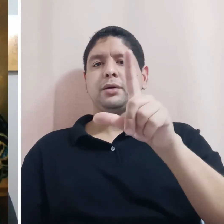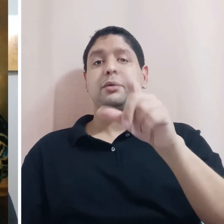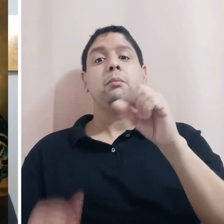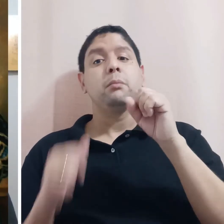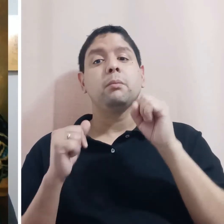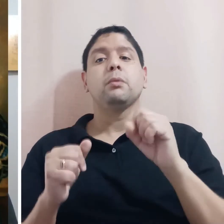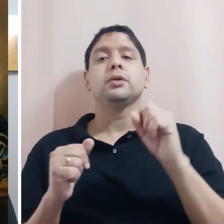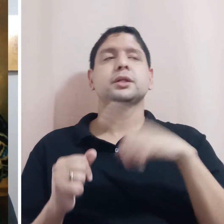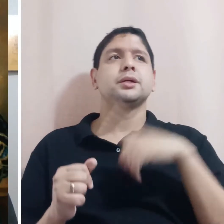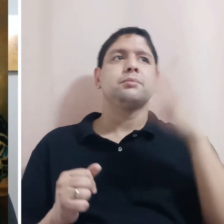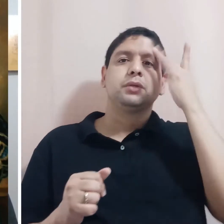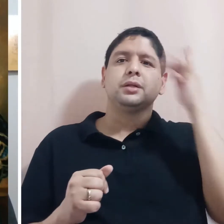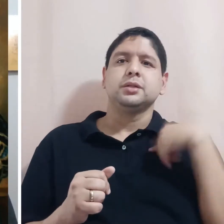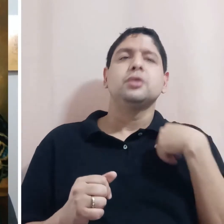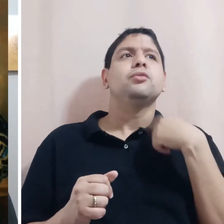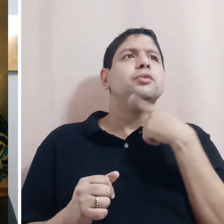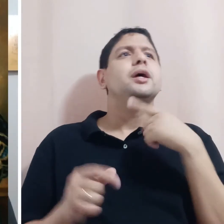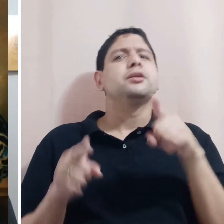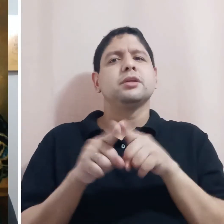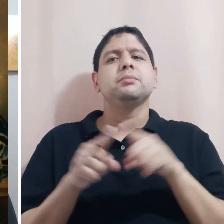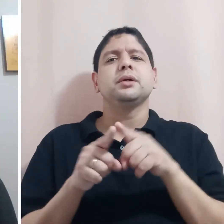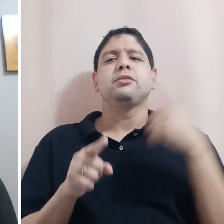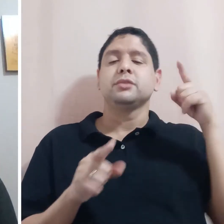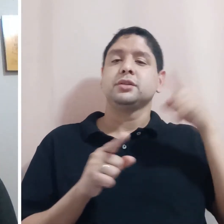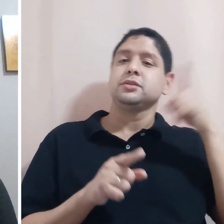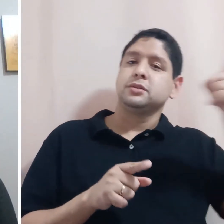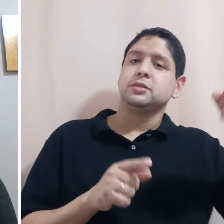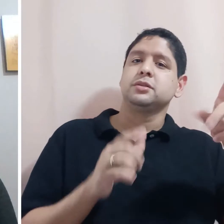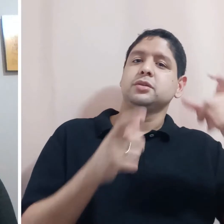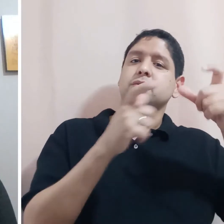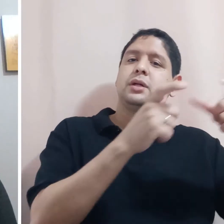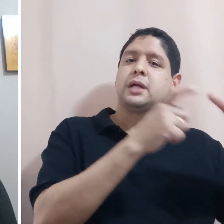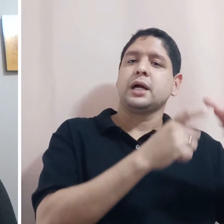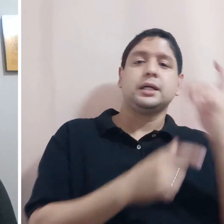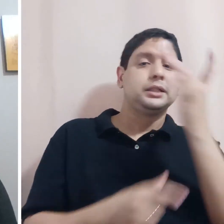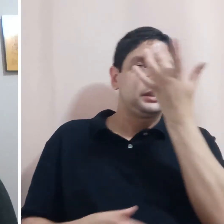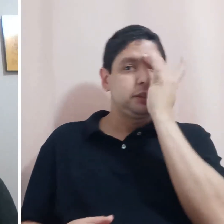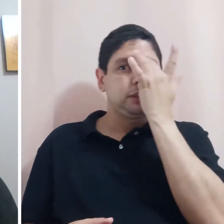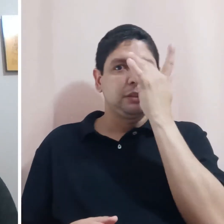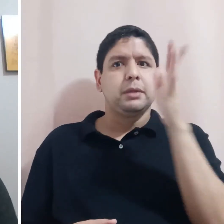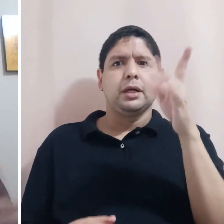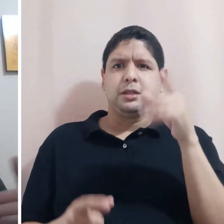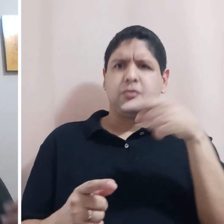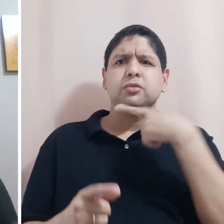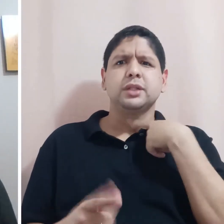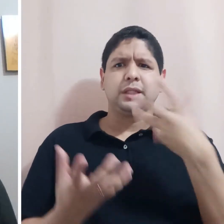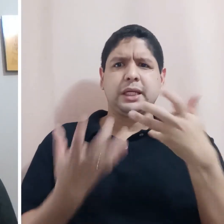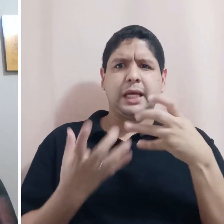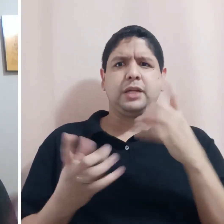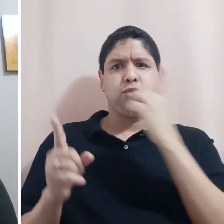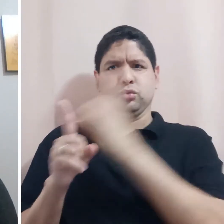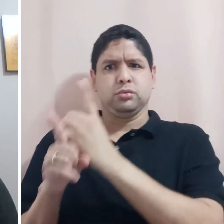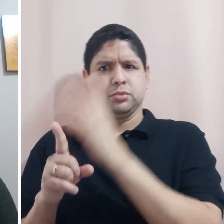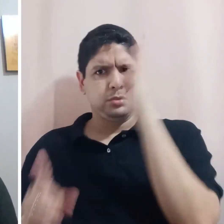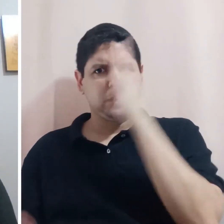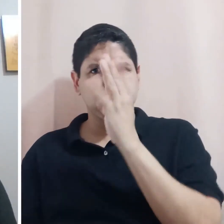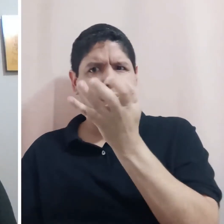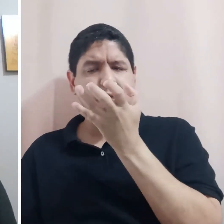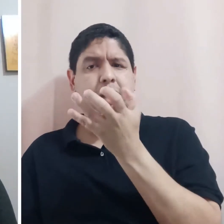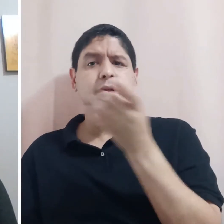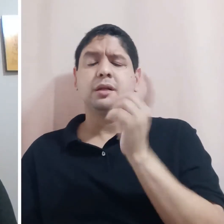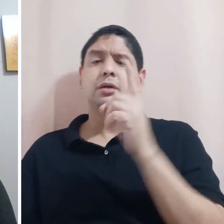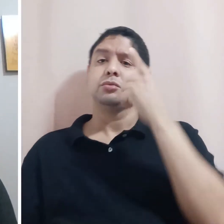Brasil. Assim, não se sabe exatamente se a intenção do Pedro Álvares Cabral era, né, vir aqui